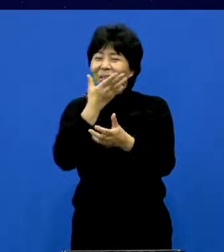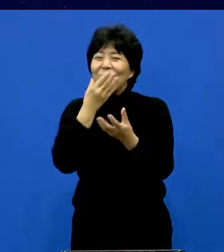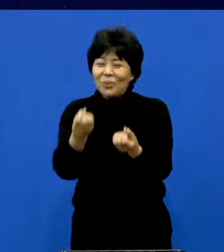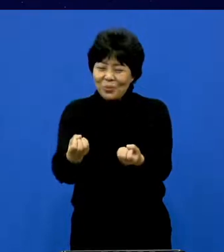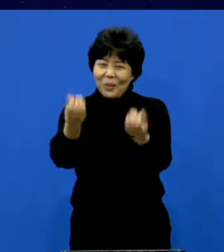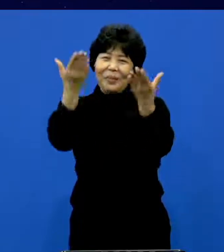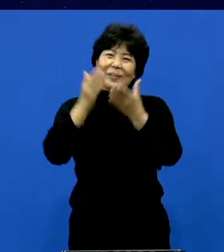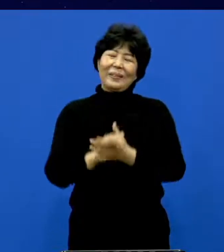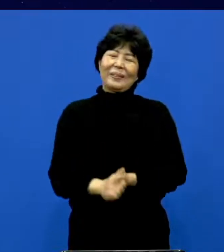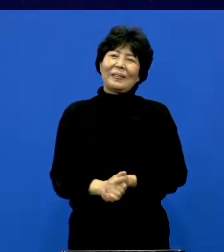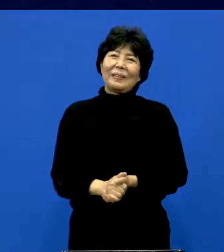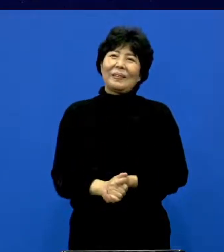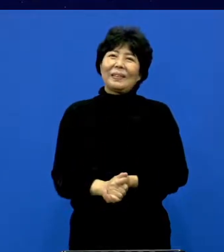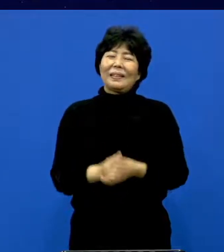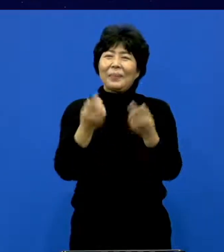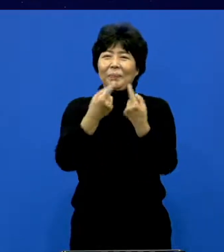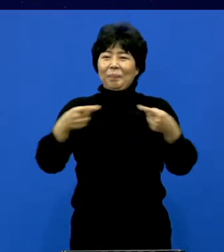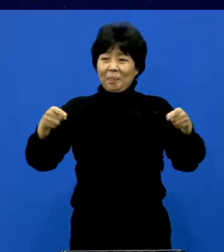우리 함께